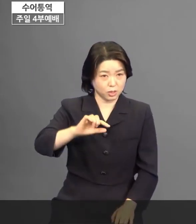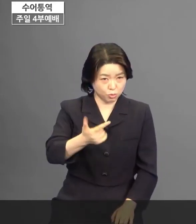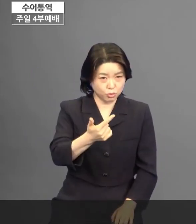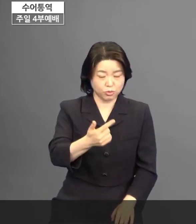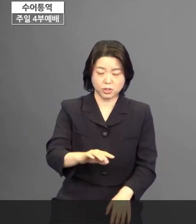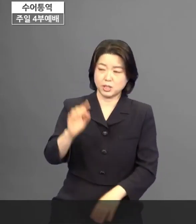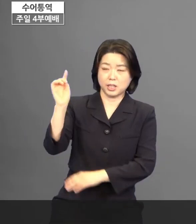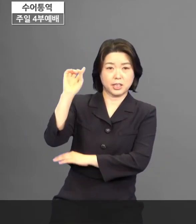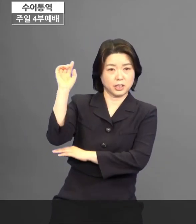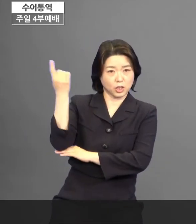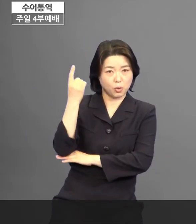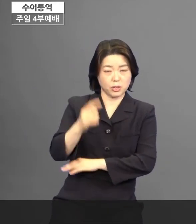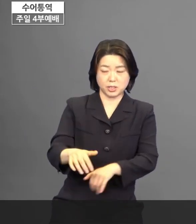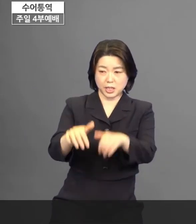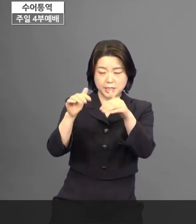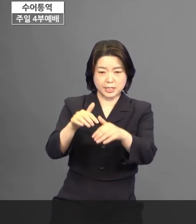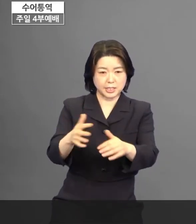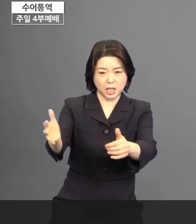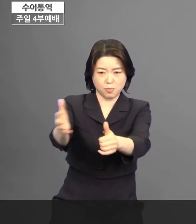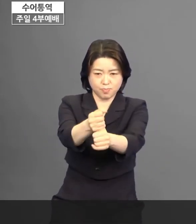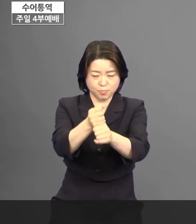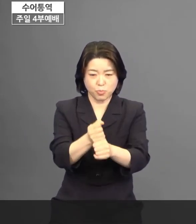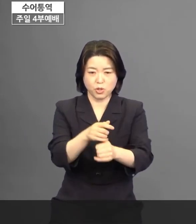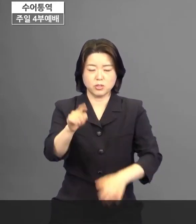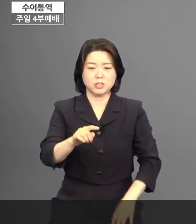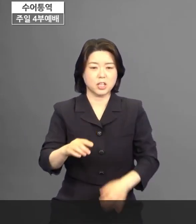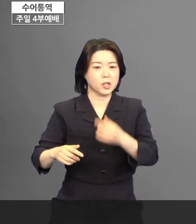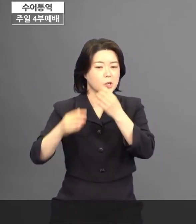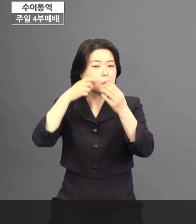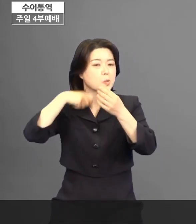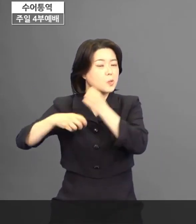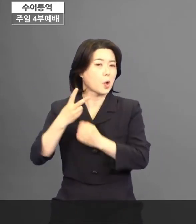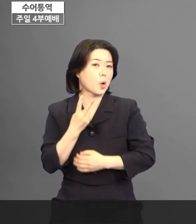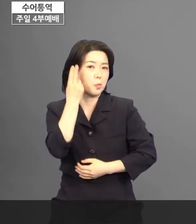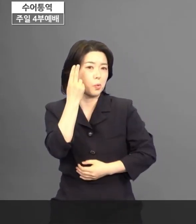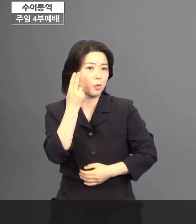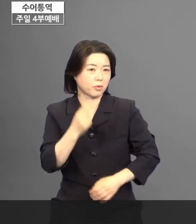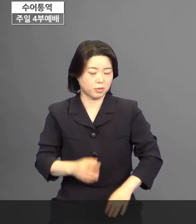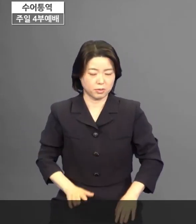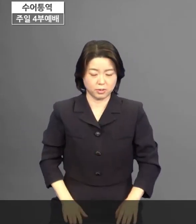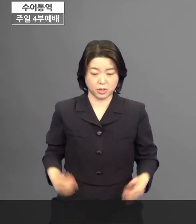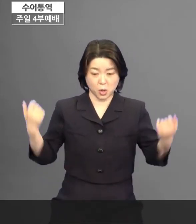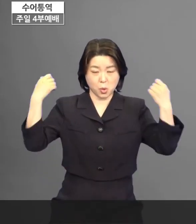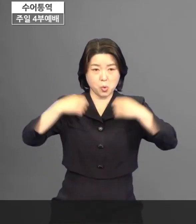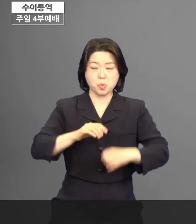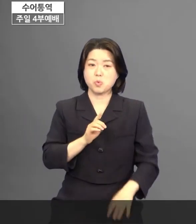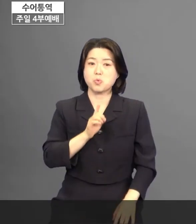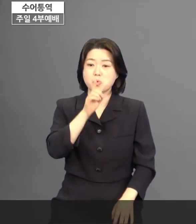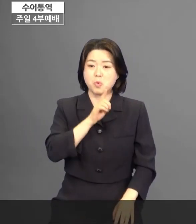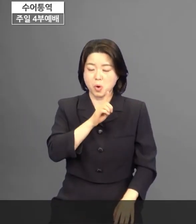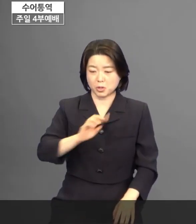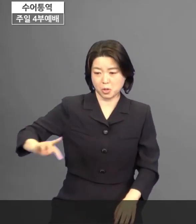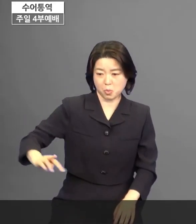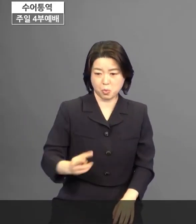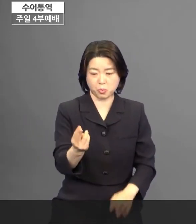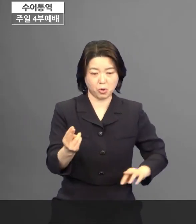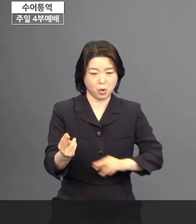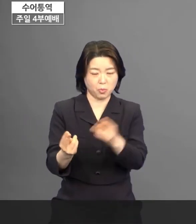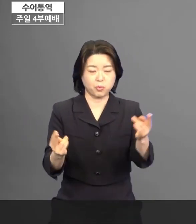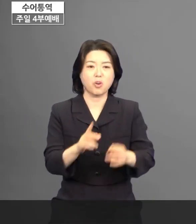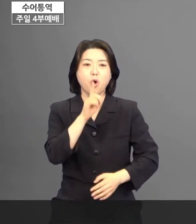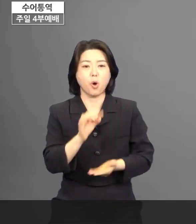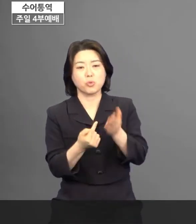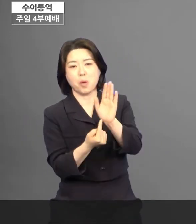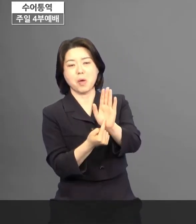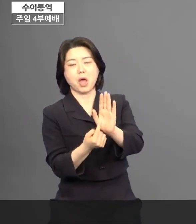다윗의 신하들을 붙잡아서 그들의 한쪽 수염을 깎고 입은 옷 가운데를 도려내어 양쪽 엉덩이가 드러나게